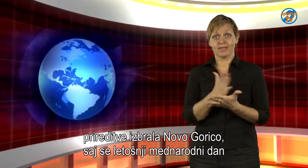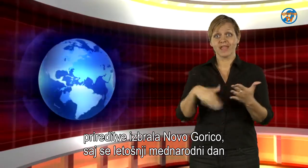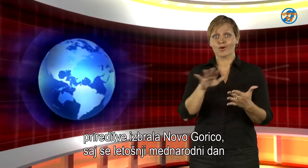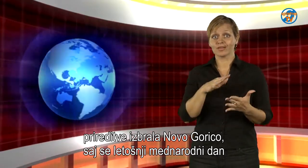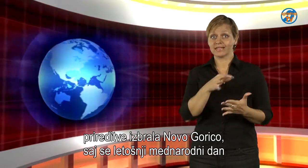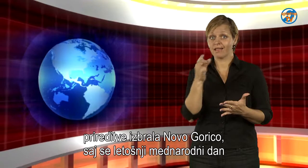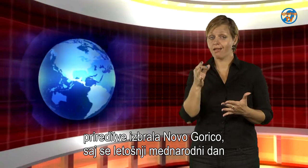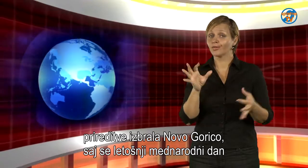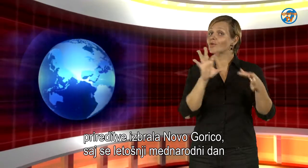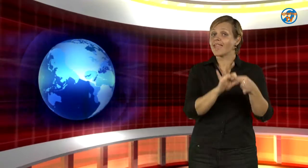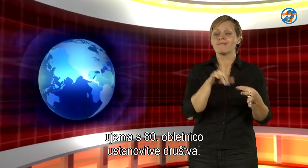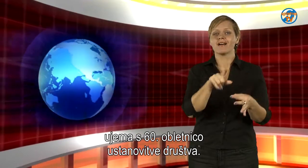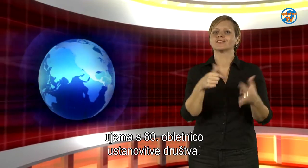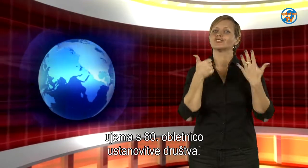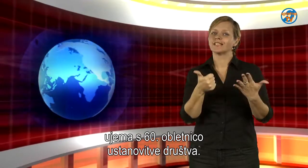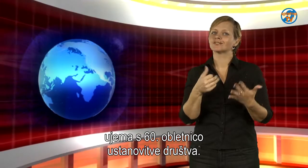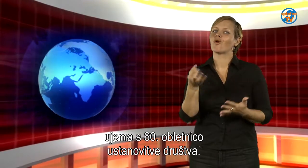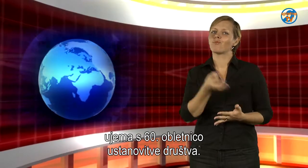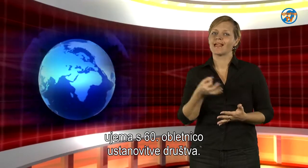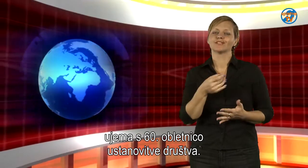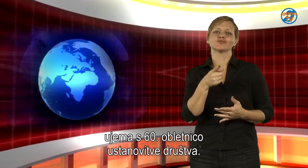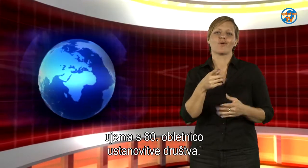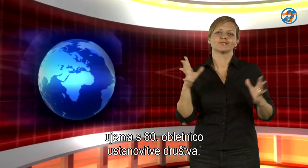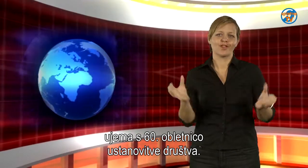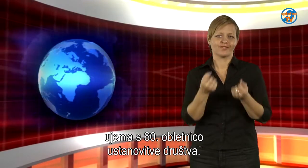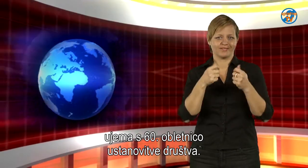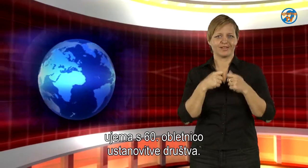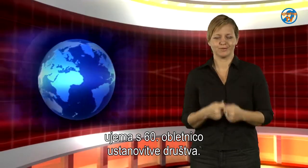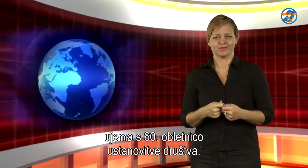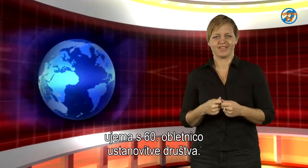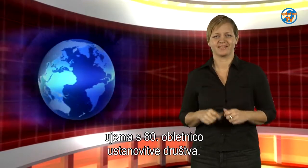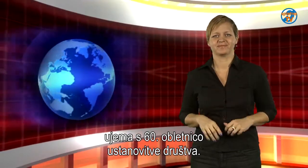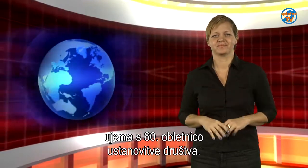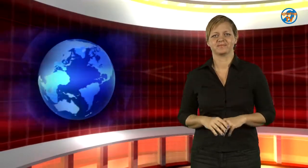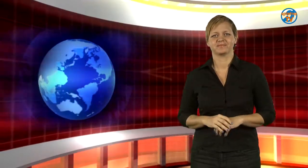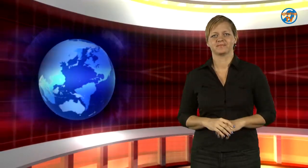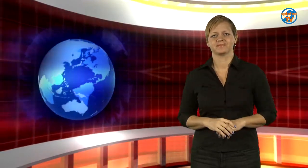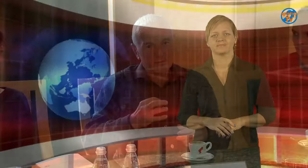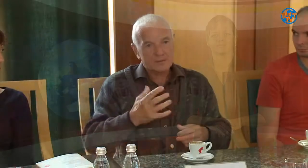letošnji mednarodni dan ujema 60. obletnico ustanovitve društva.